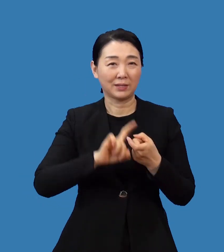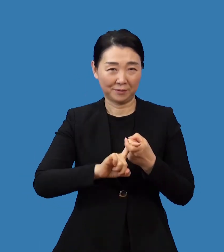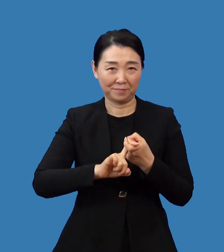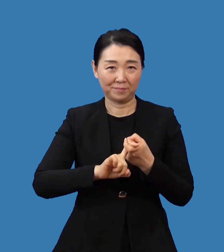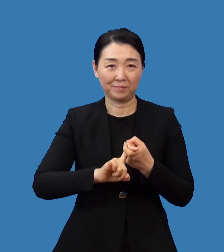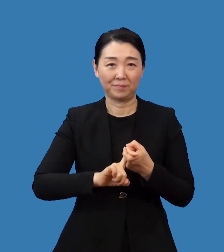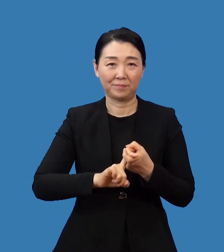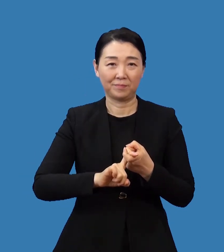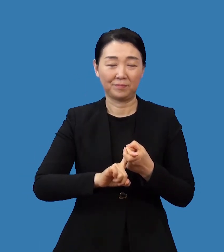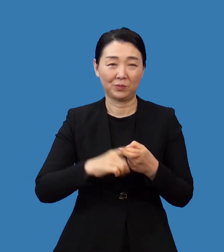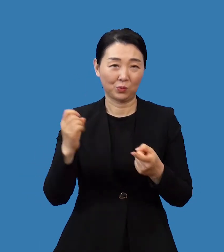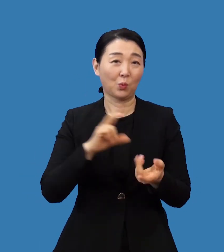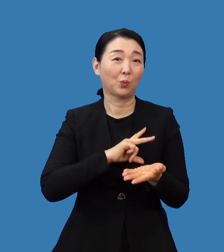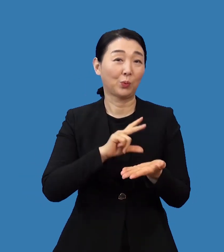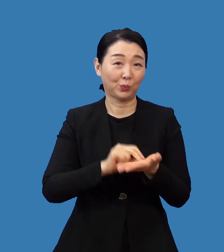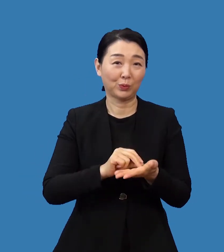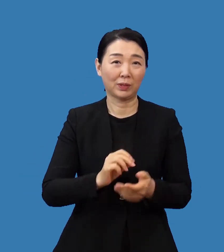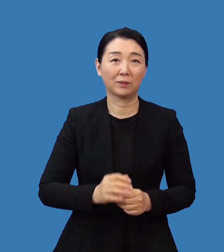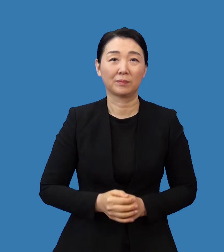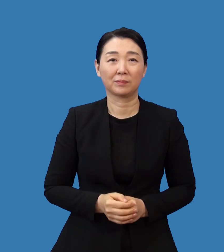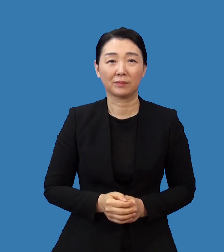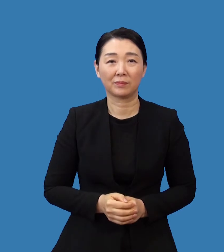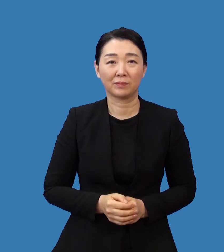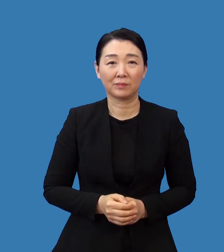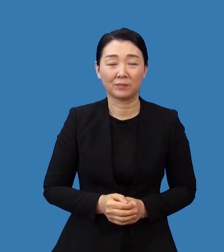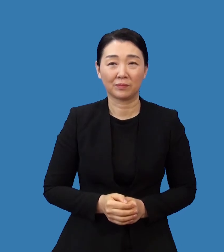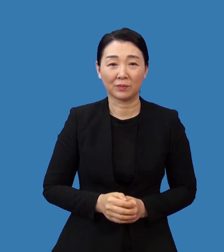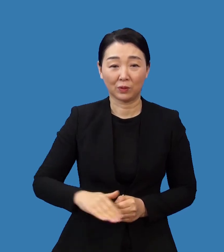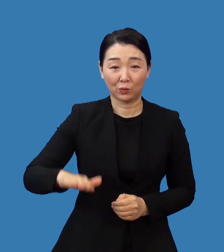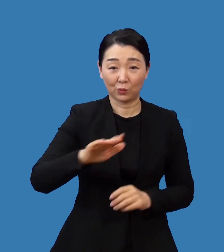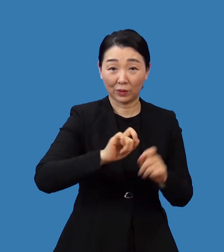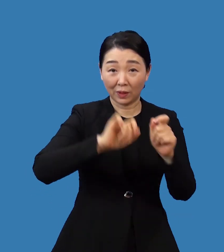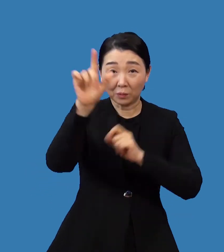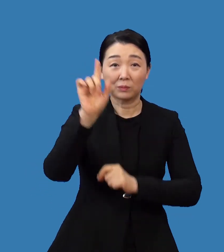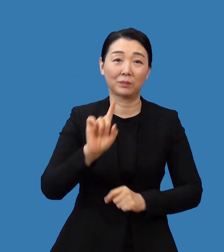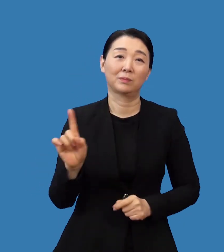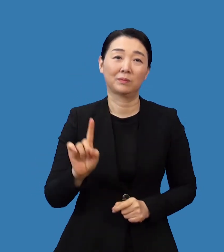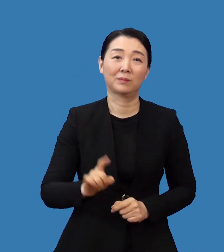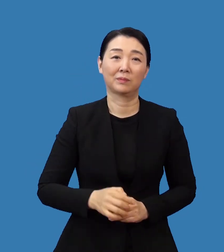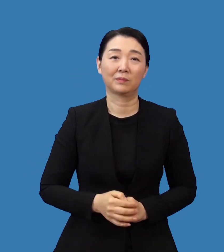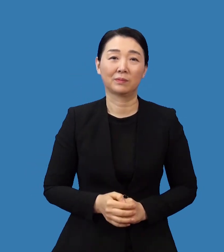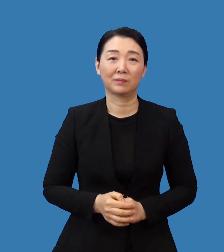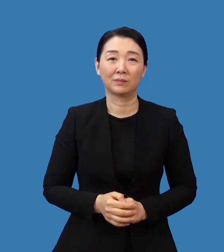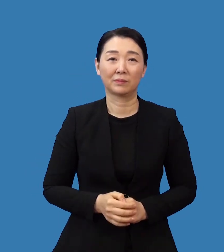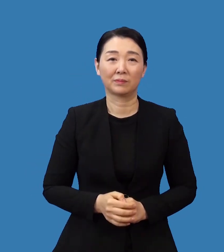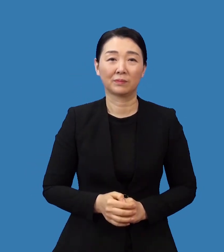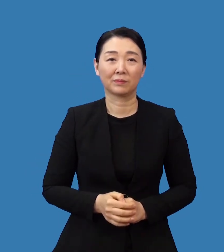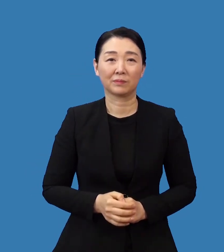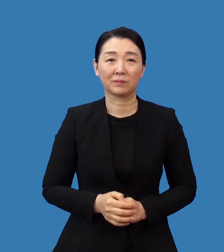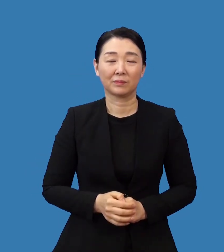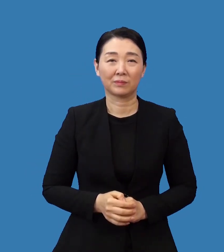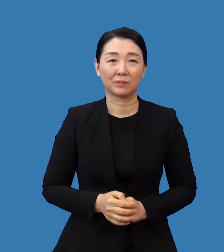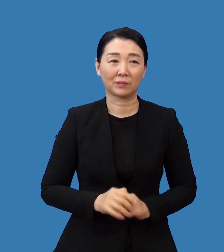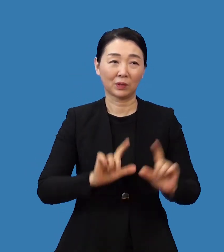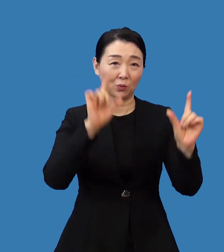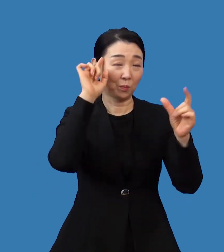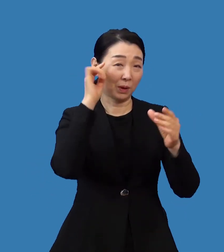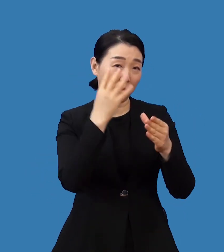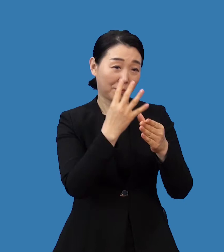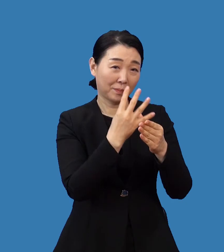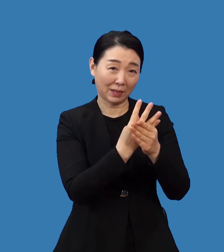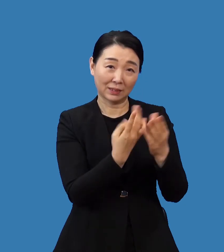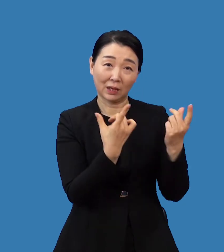주제입니다. 아마 우리 중에 대부분의 사람들도 어떤 동방박사 같은